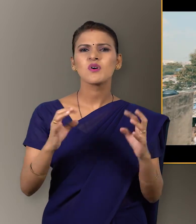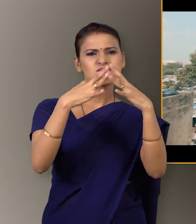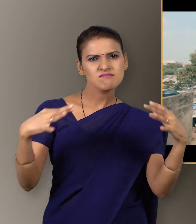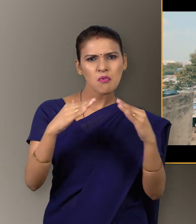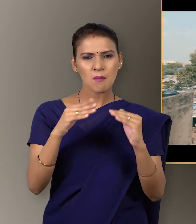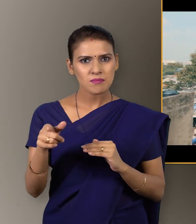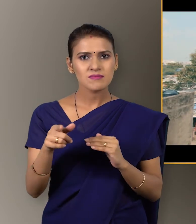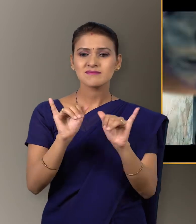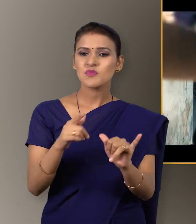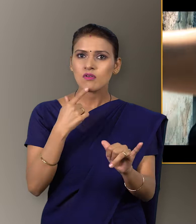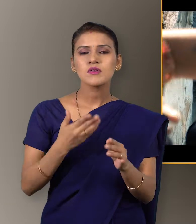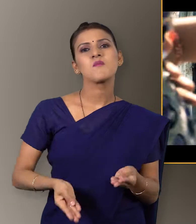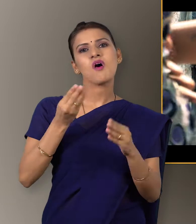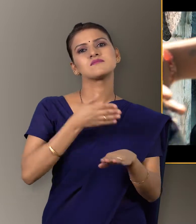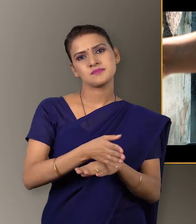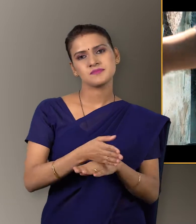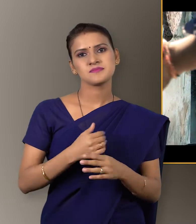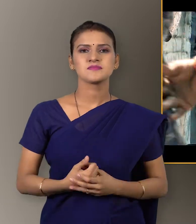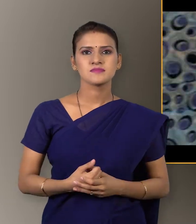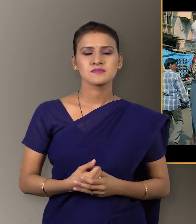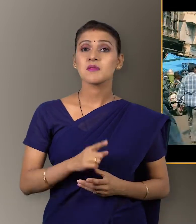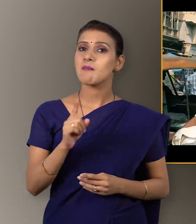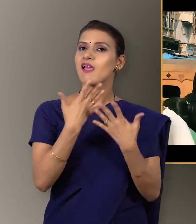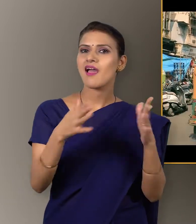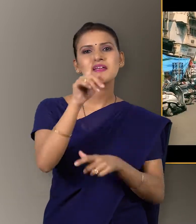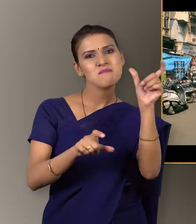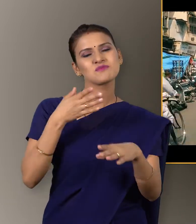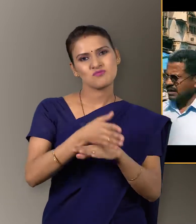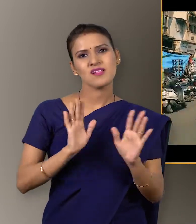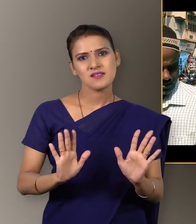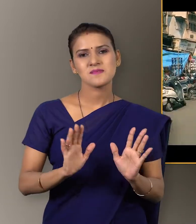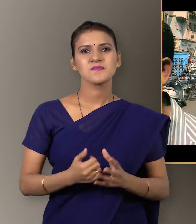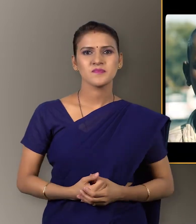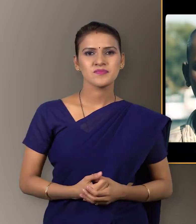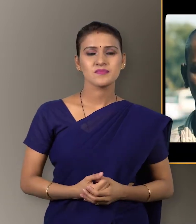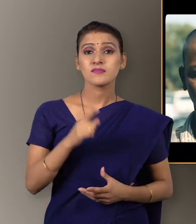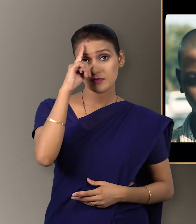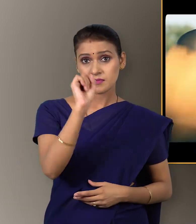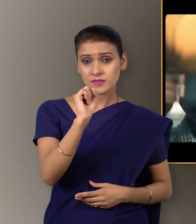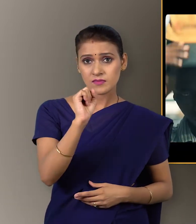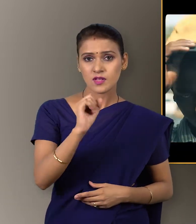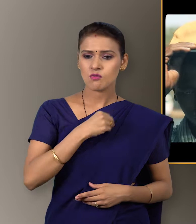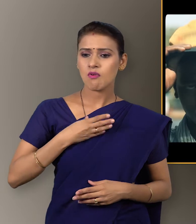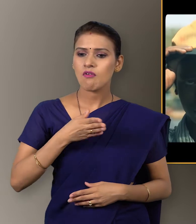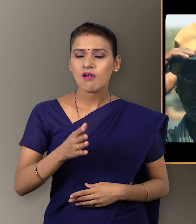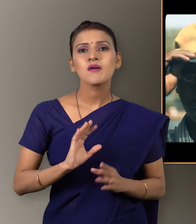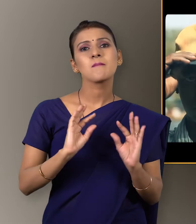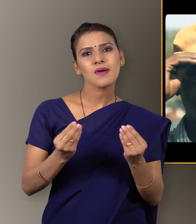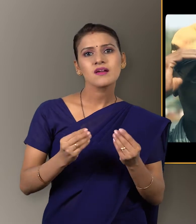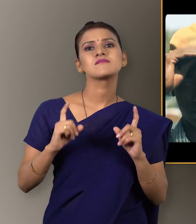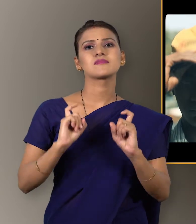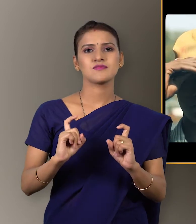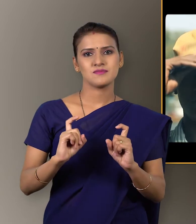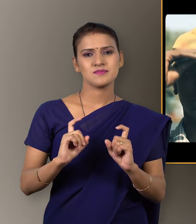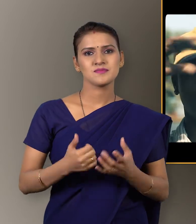और जोपटपटी में रहने वाले लोग ज्यादा प्रभावित होते हैं। पर इसका असर किसी को भी हो सकता है। याद रखें, इलाज कराने से अच्छा,